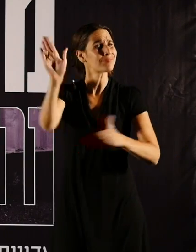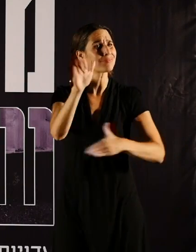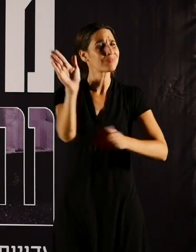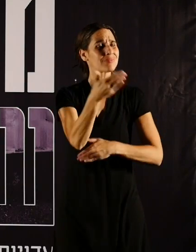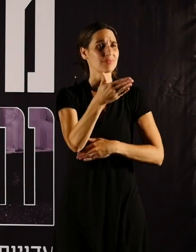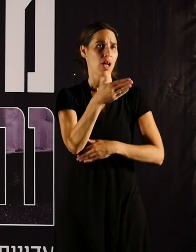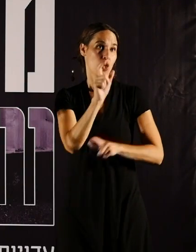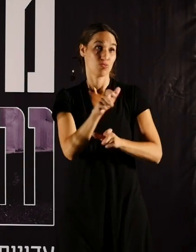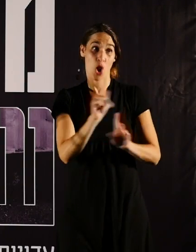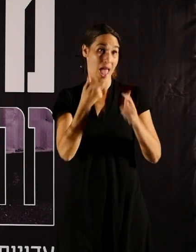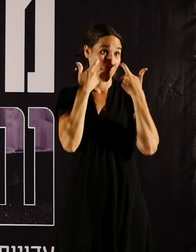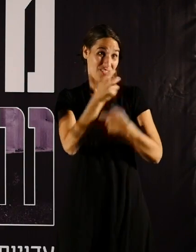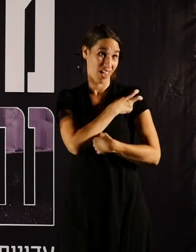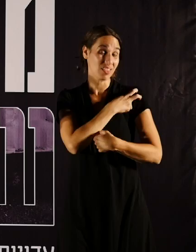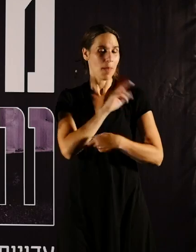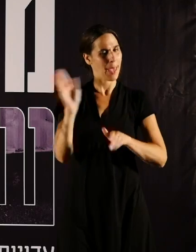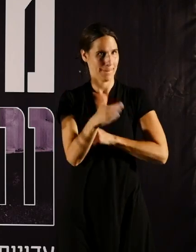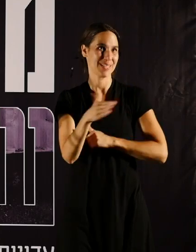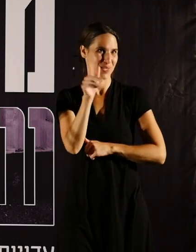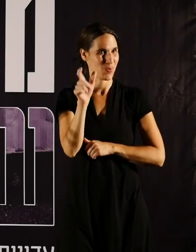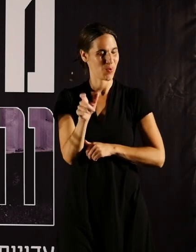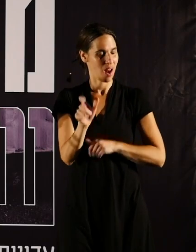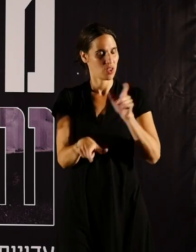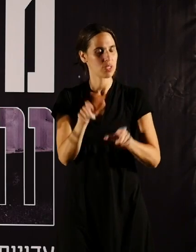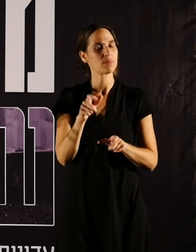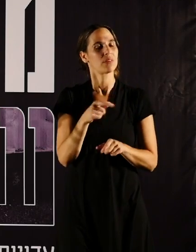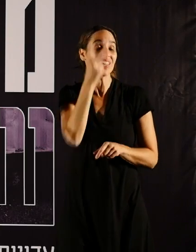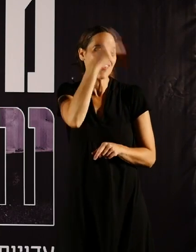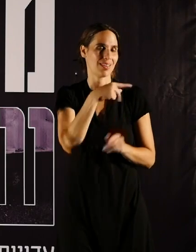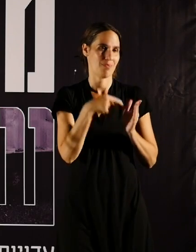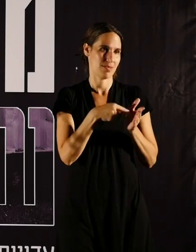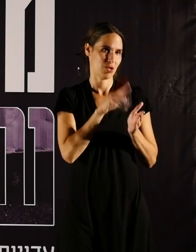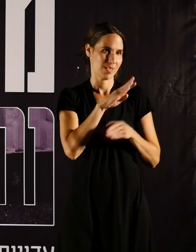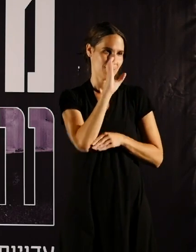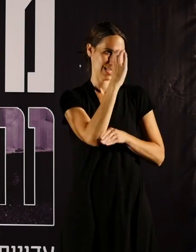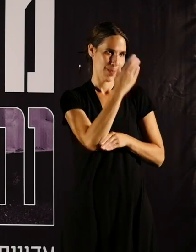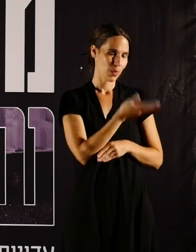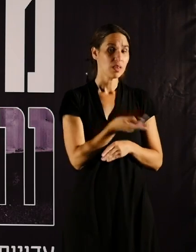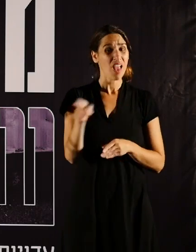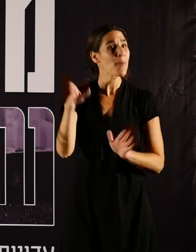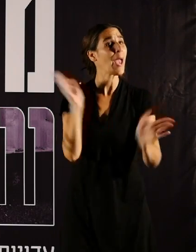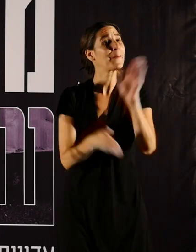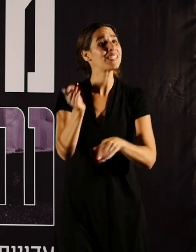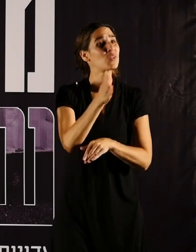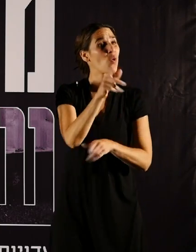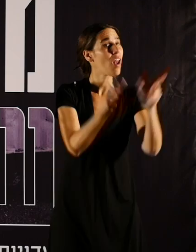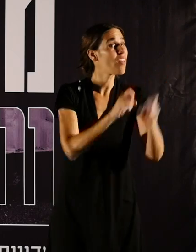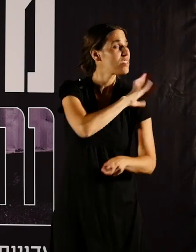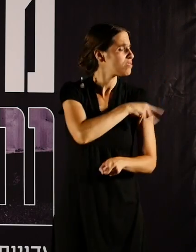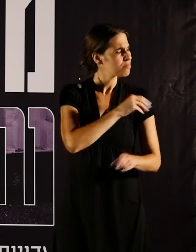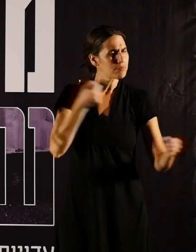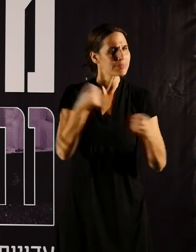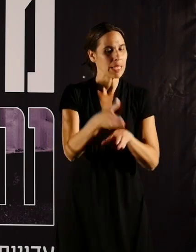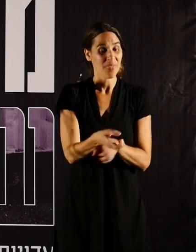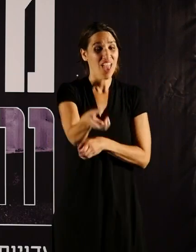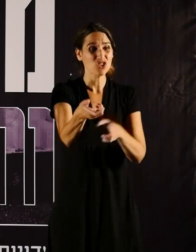בשמירות כשלא היה מפקד לידם. ואז הבנתי גם את התועלת של המצלמות. הם היו מרביצים להם, מכים אותם עם